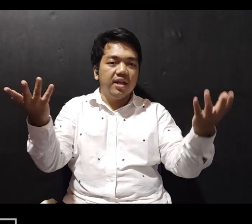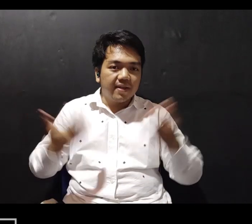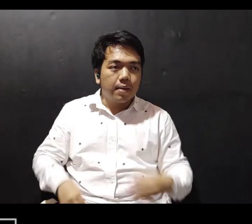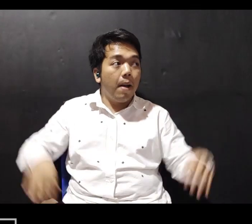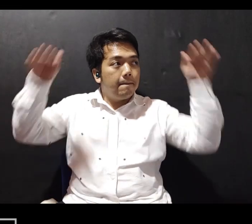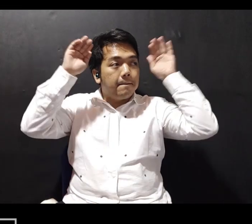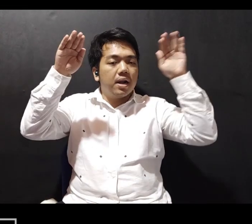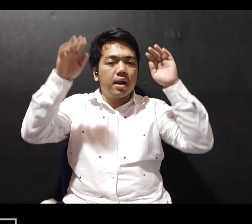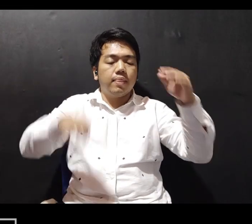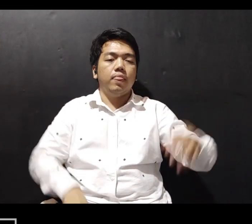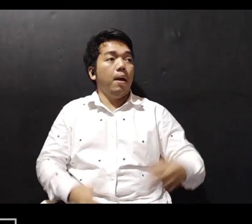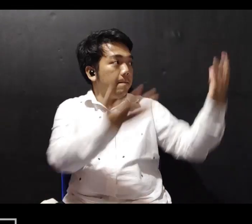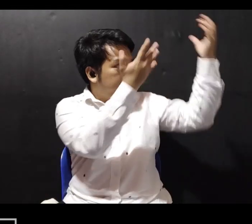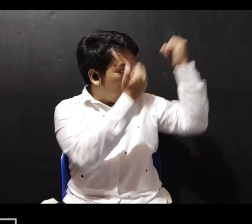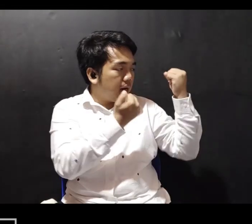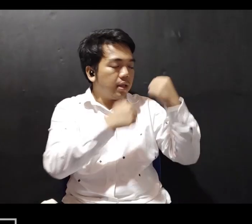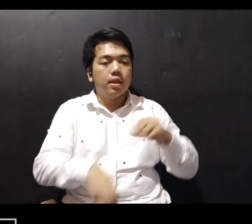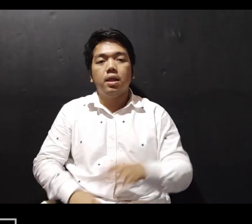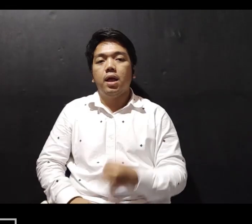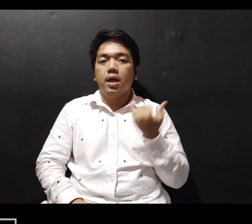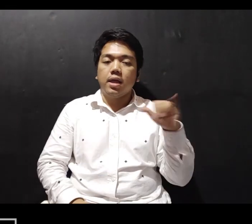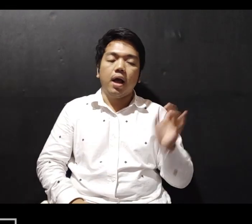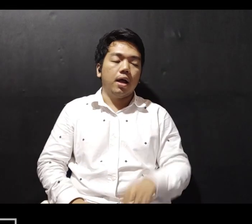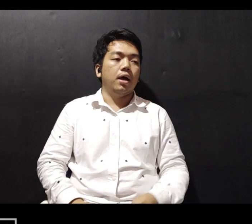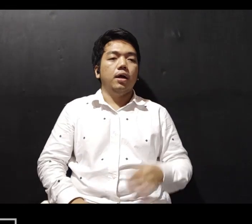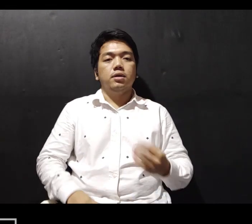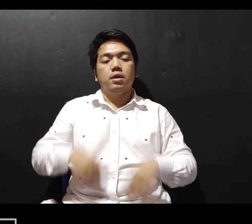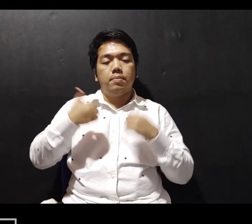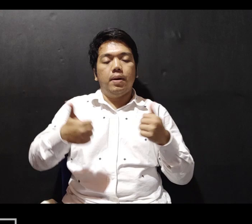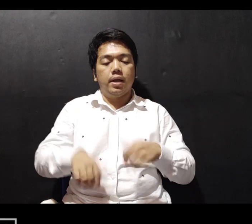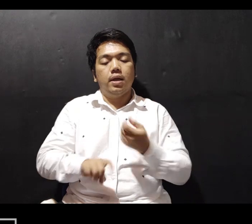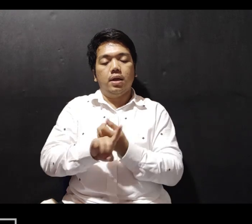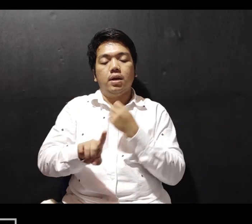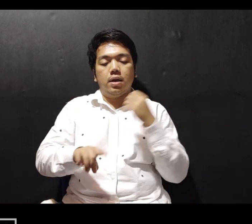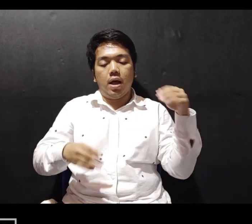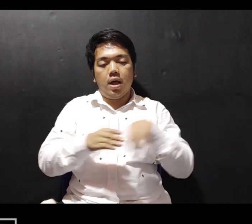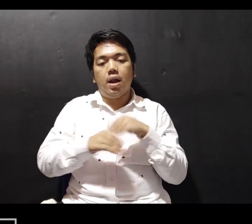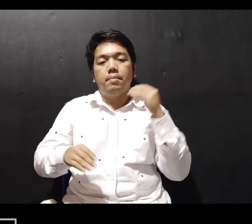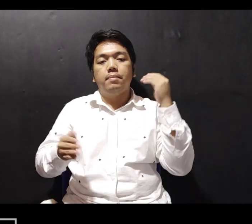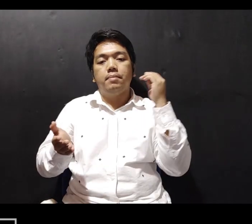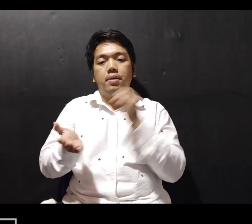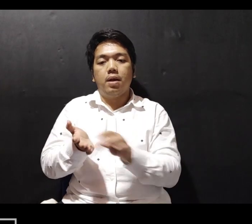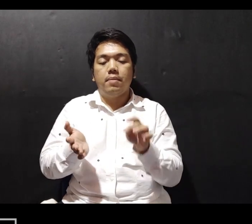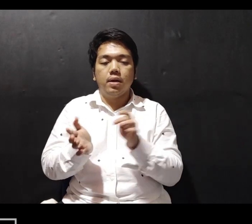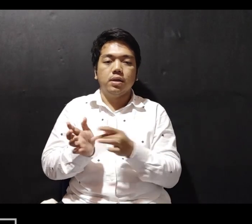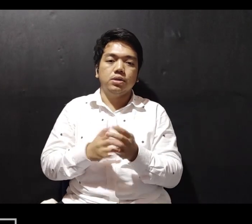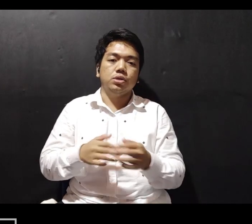berkat yang terbaik daripada sorga, hanya di dalam nama Tuhan Yesus Kristus. Haleluya.